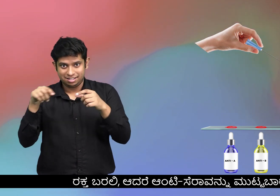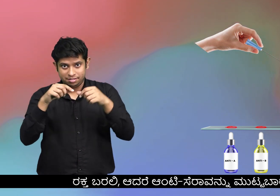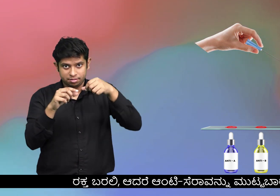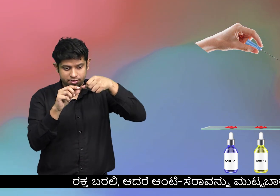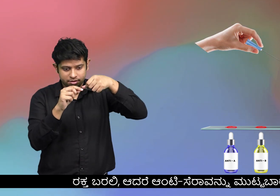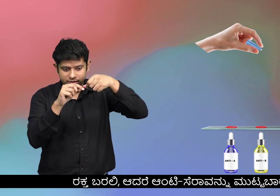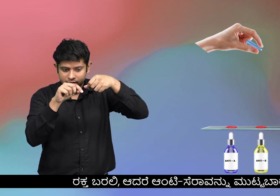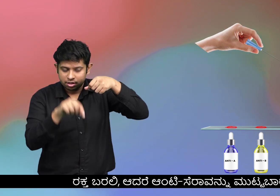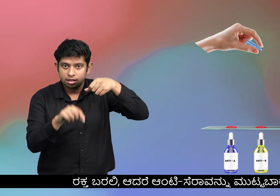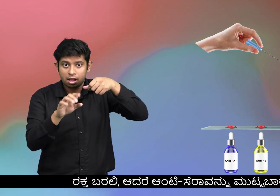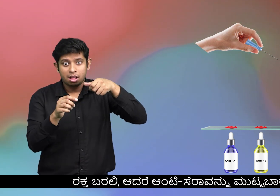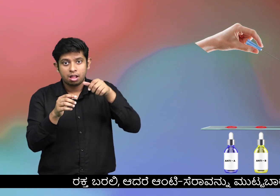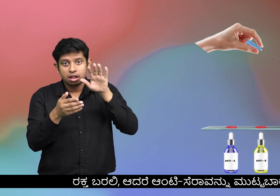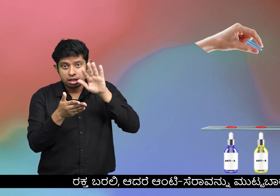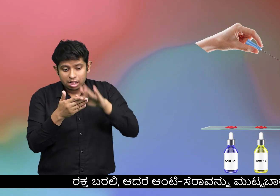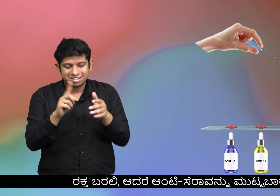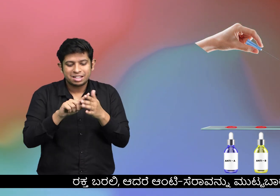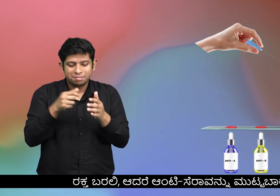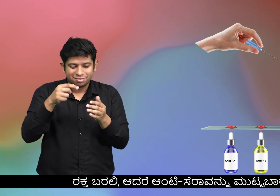ಆದರೆ ಆಂಟಿ ಸೆರಾವನ್ನು ಮುಟ್ಟಬಾರದು.